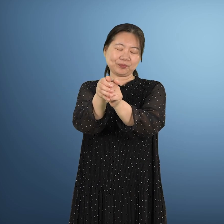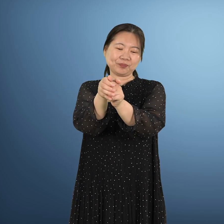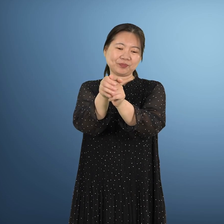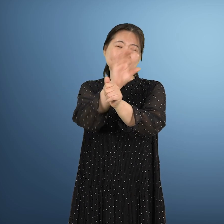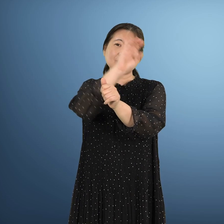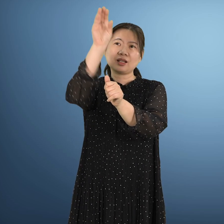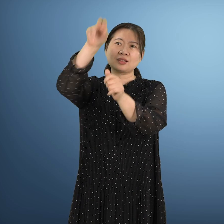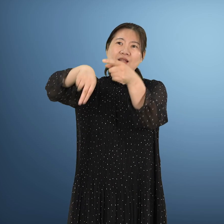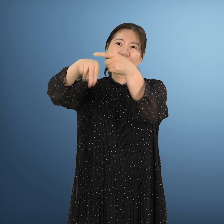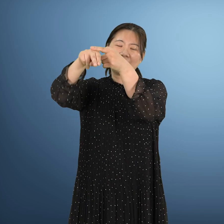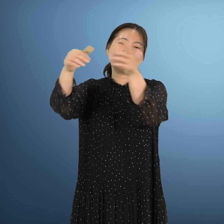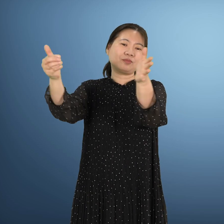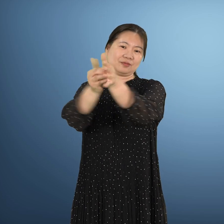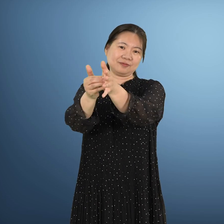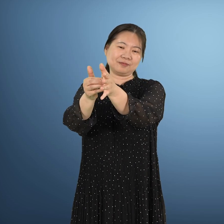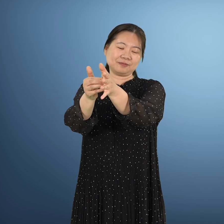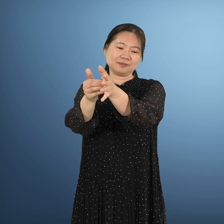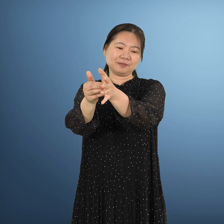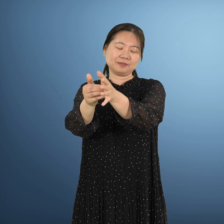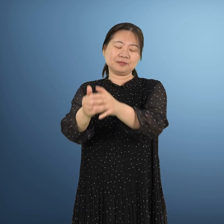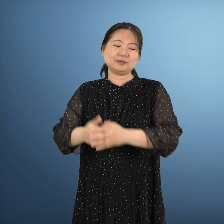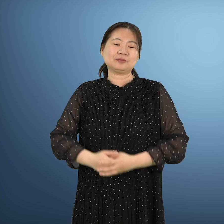띠시고 십자가에 죽으시고